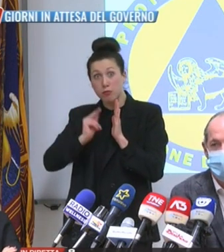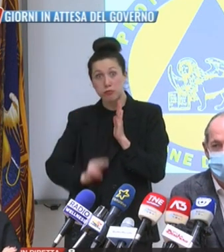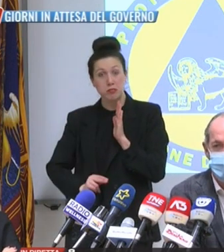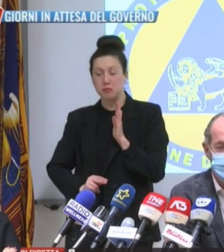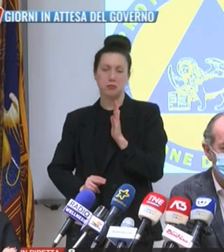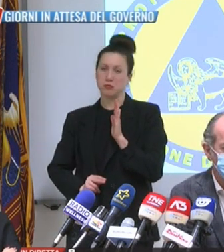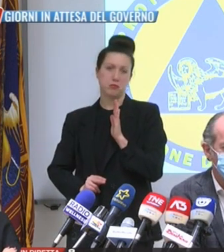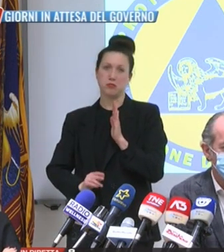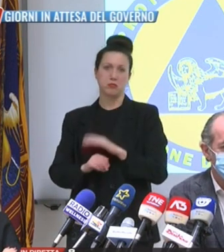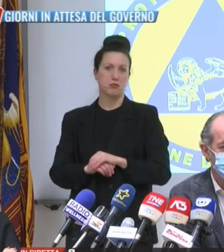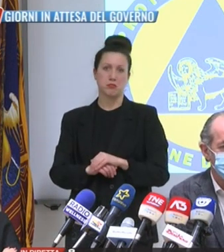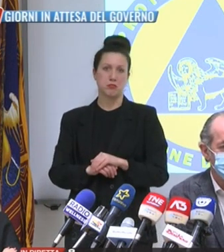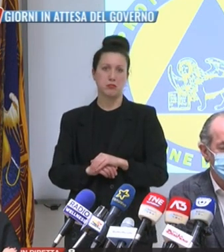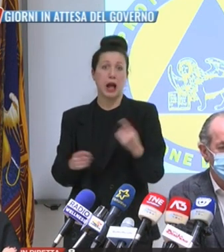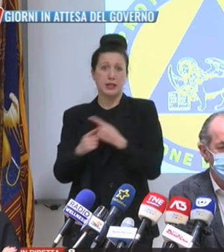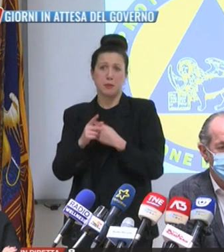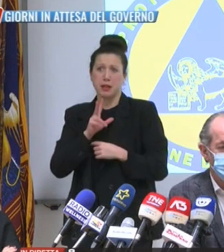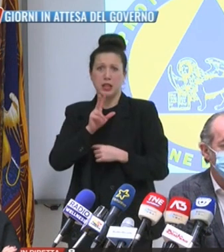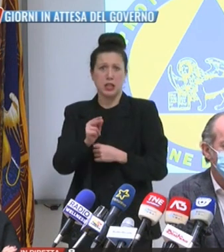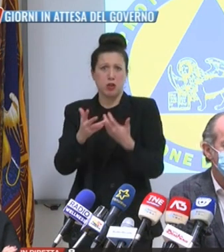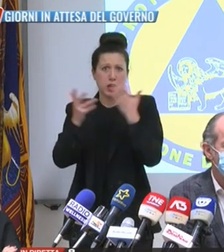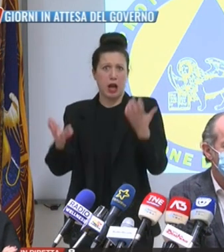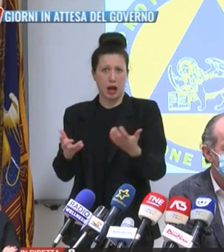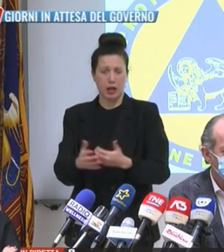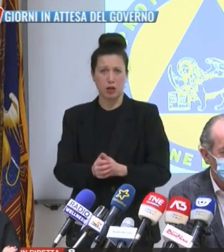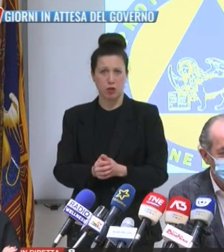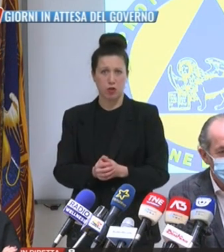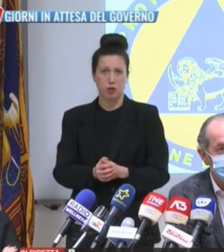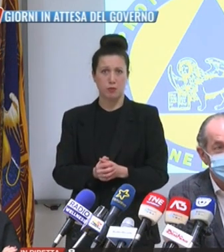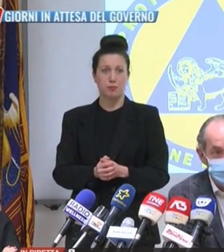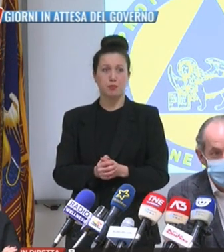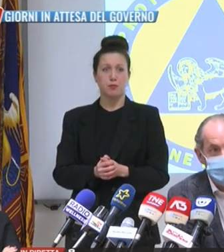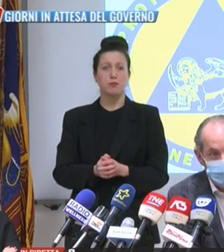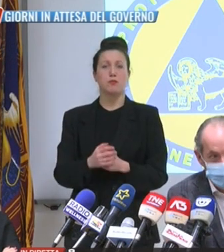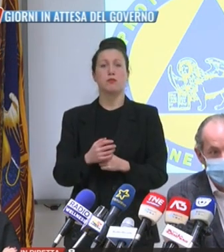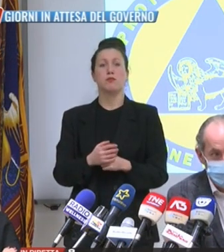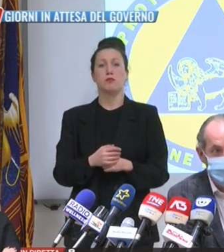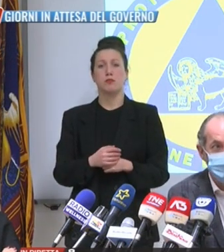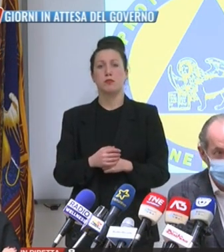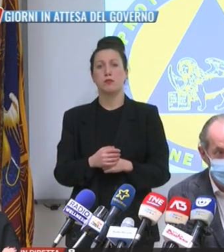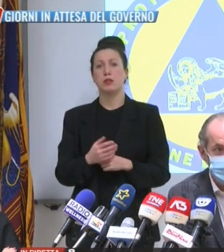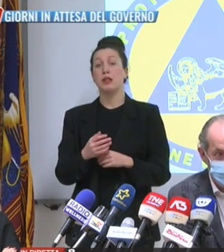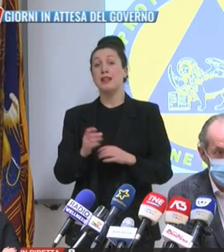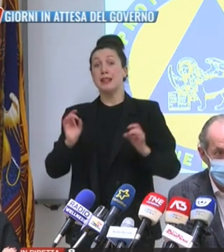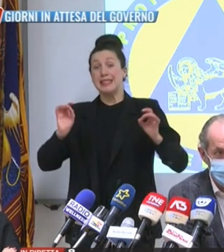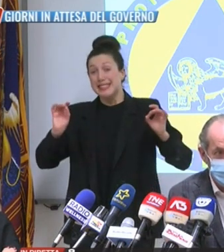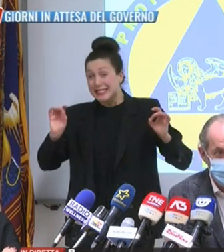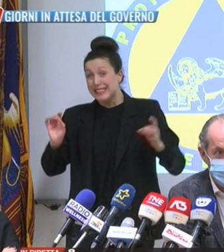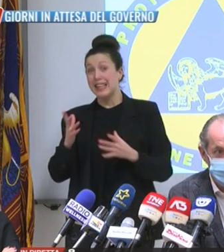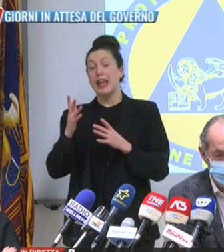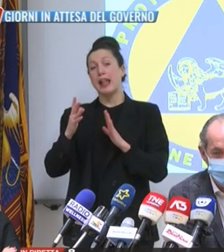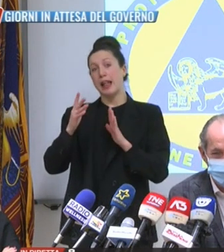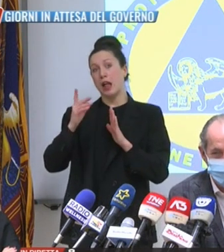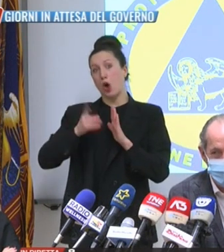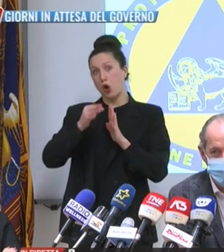ne ho parlato con l'avvocato Botteon, però deve essere rispettosa dell'ambito della zona nella quale ci troviamo,